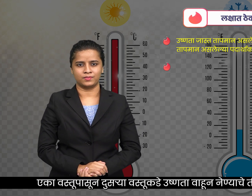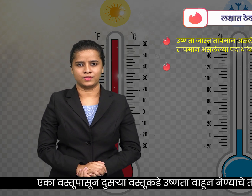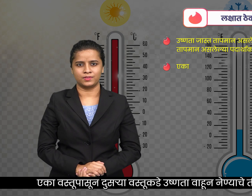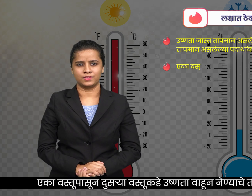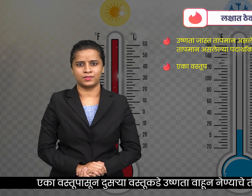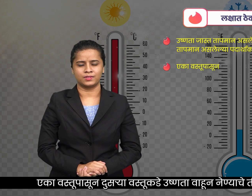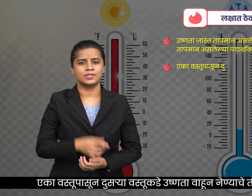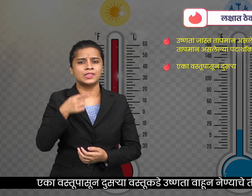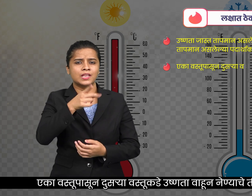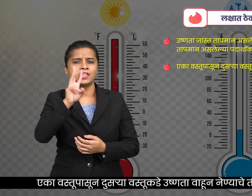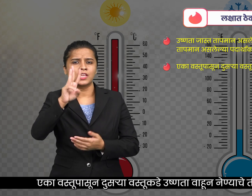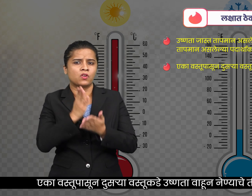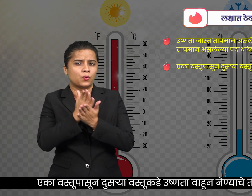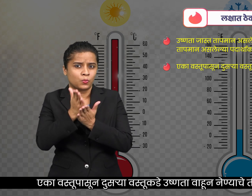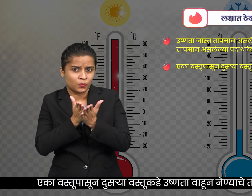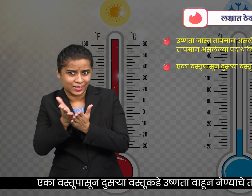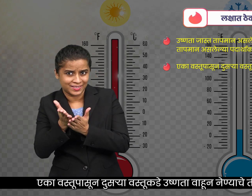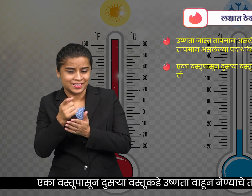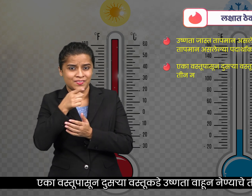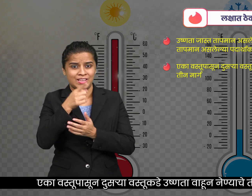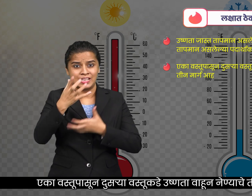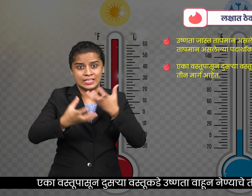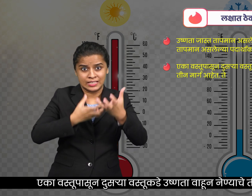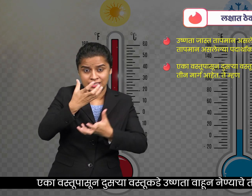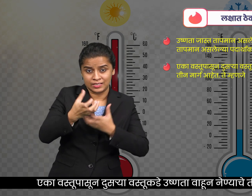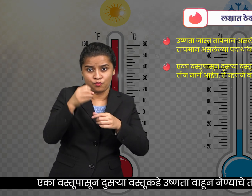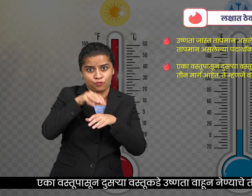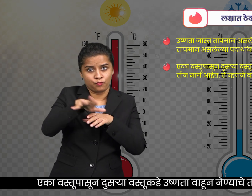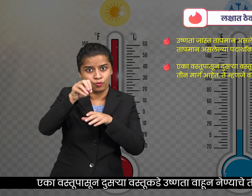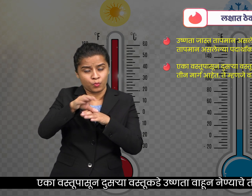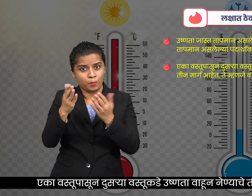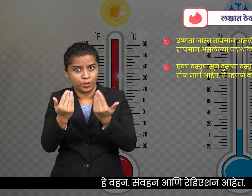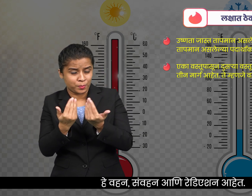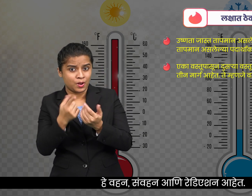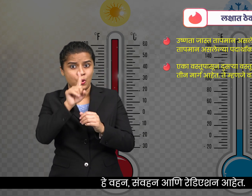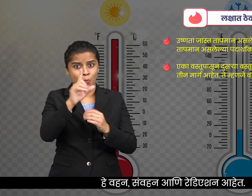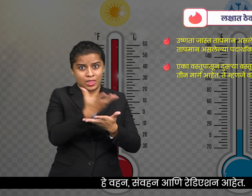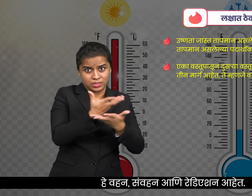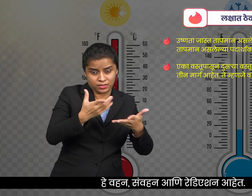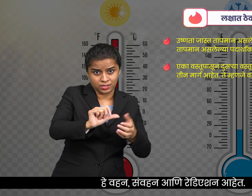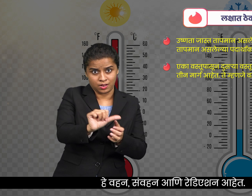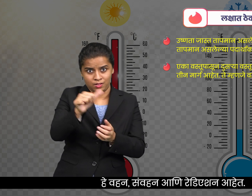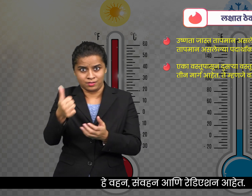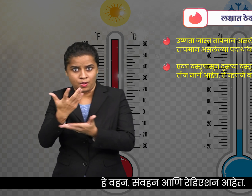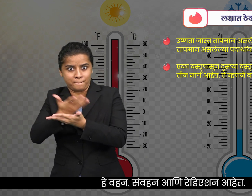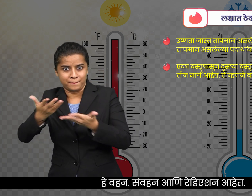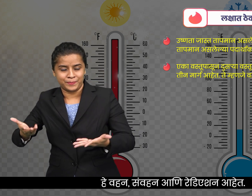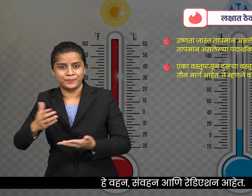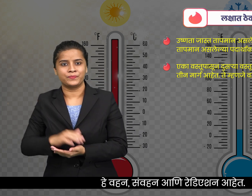एका वस्तूपासून दुसऱ्या वस्तूकडे उष्णता वाहून नेण्याचे 3 मार्ग आहेत, ते वहन, संवहन आणि रेडिएशन.